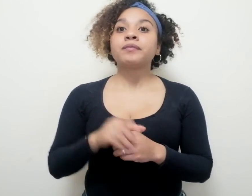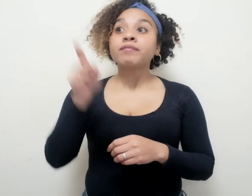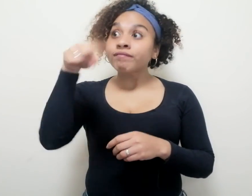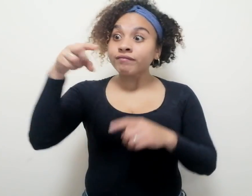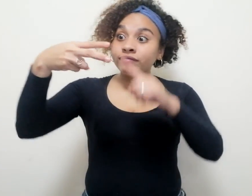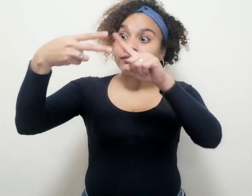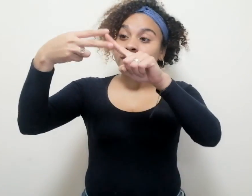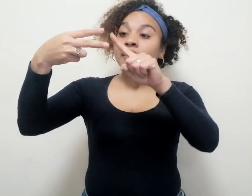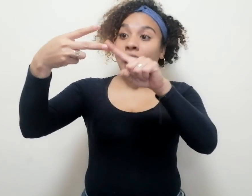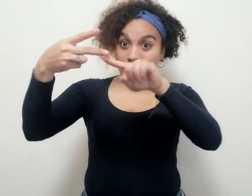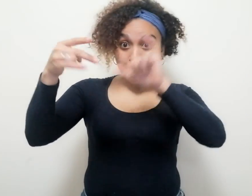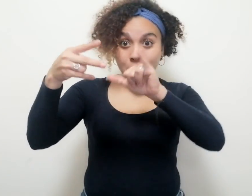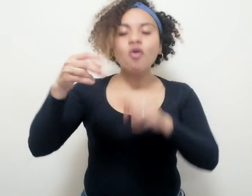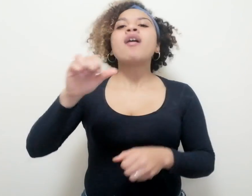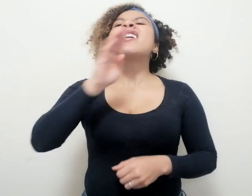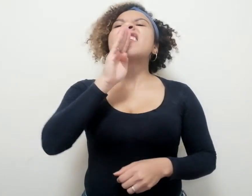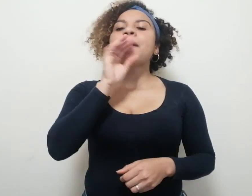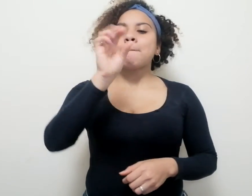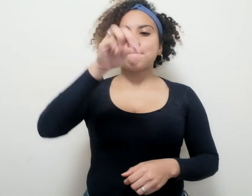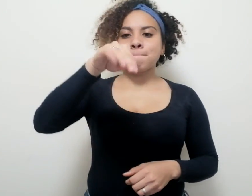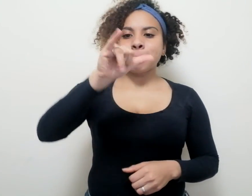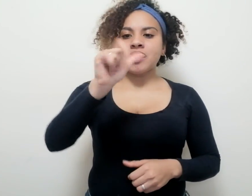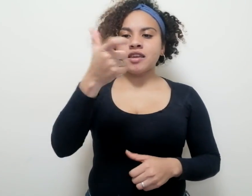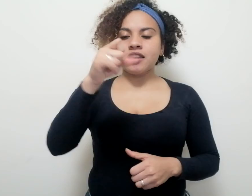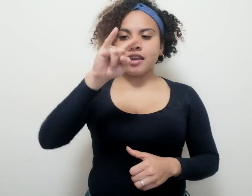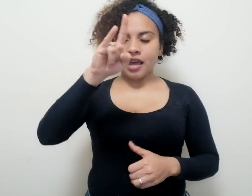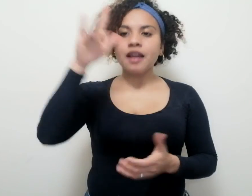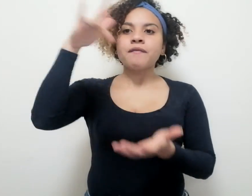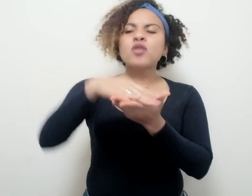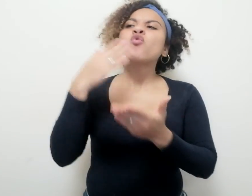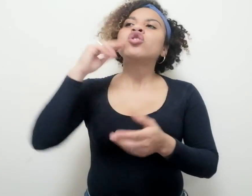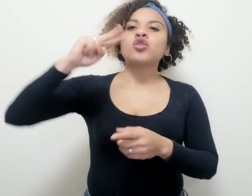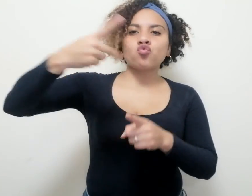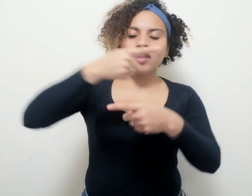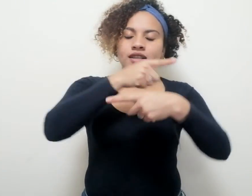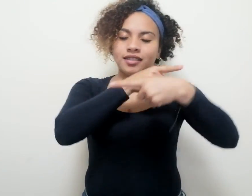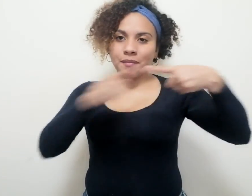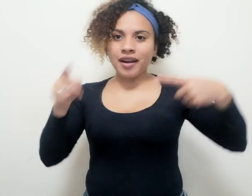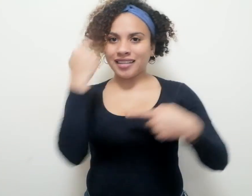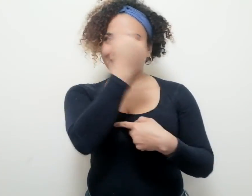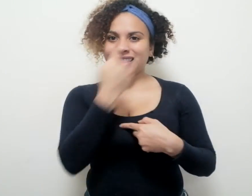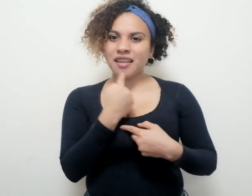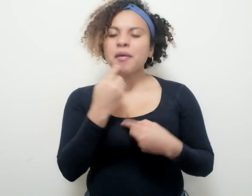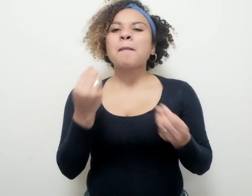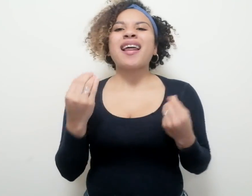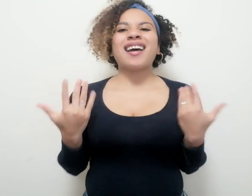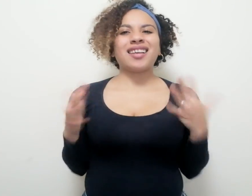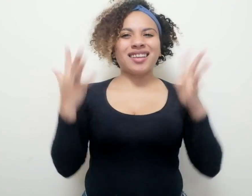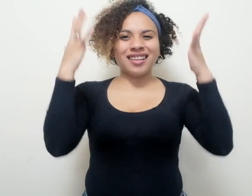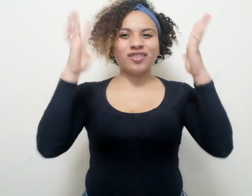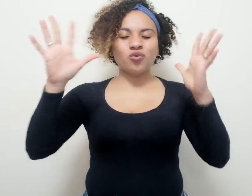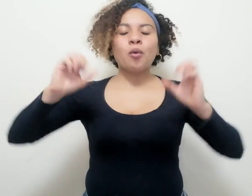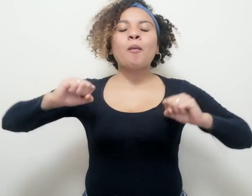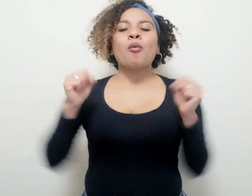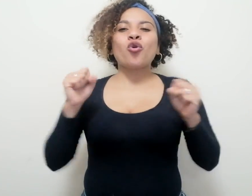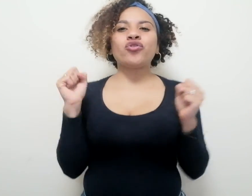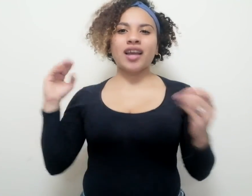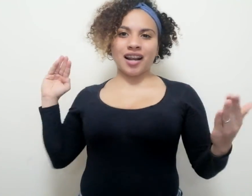sumó Miguel Manrique, vino durante la segunda semana de septiembre para los eventos de Bogotá Literaria.